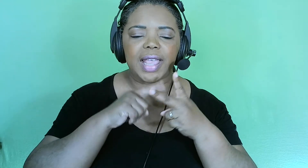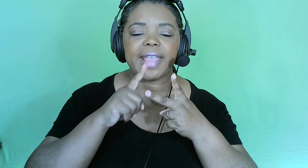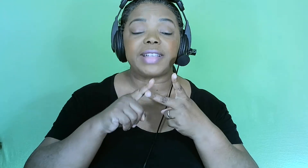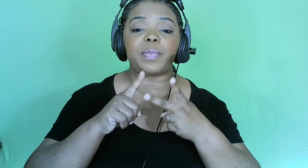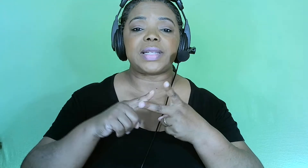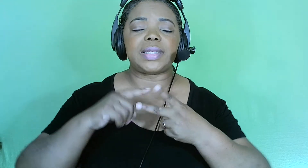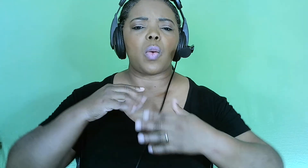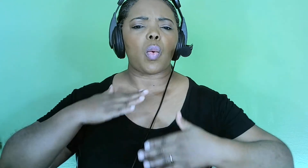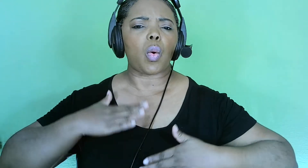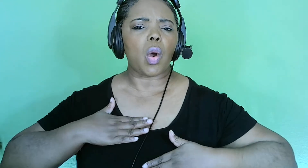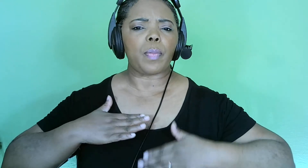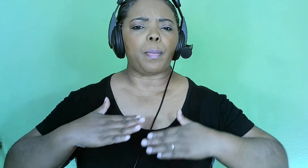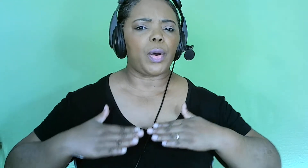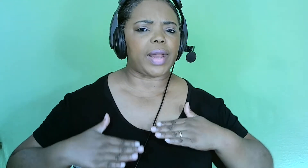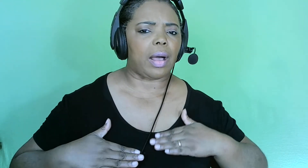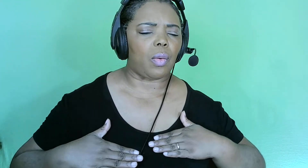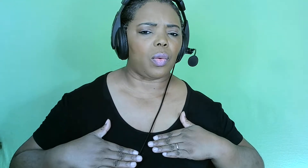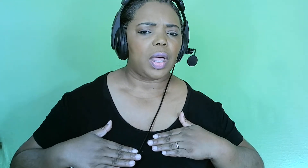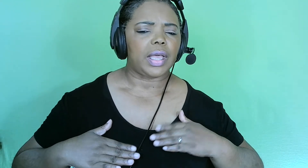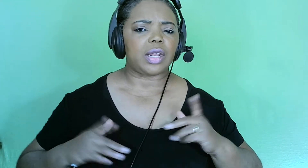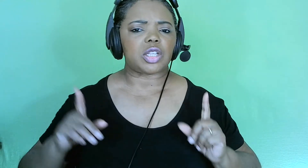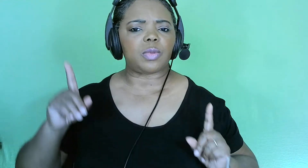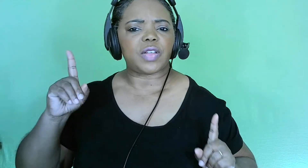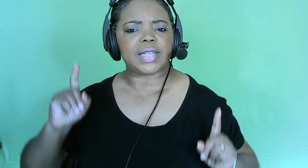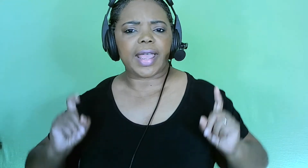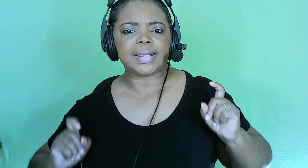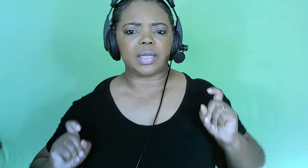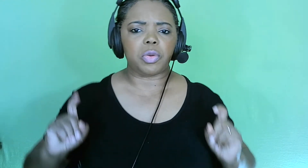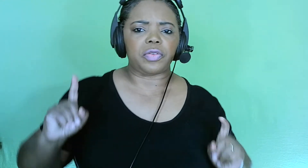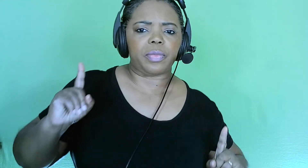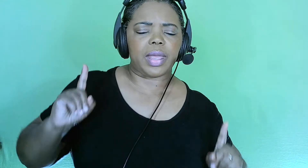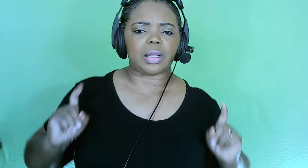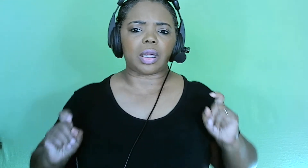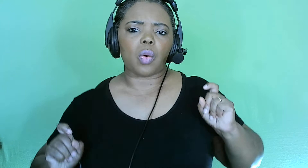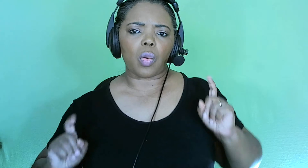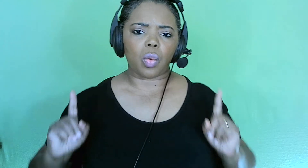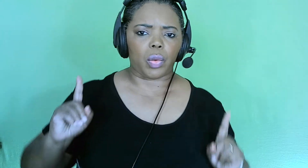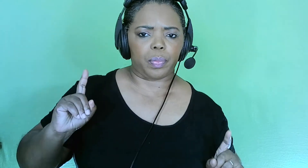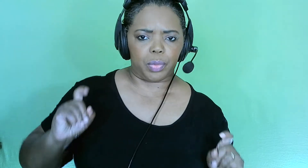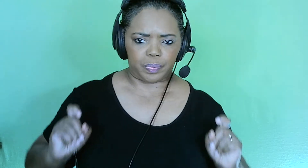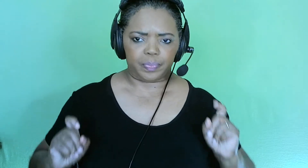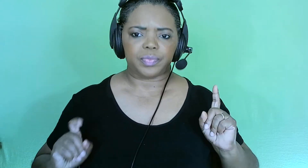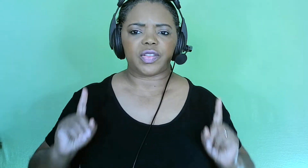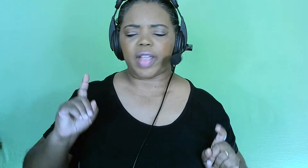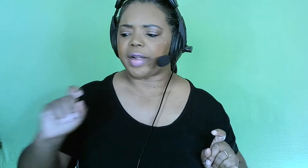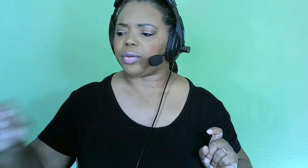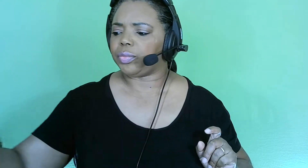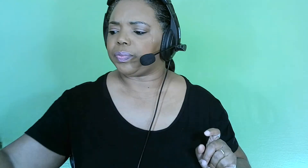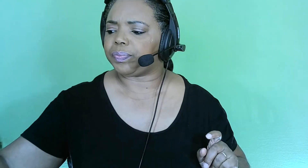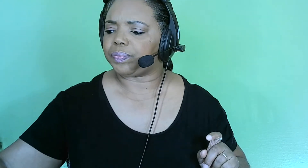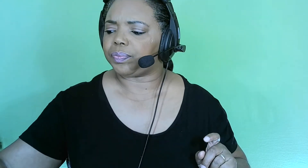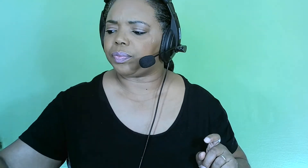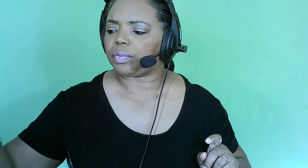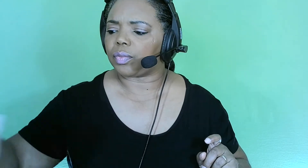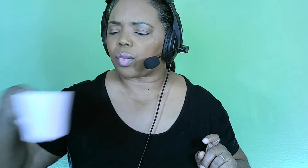a expressão corporal, que nós vamos fazer esse movimento aqui com o corpo, certo?